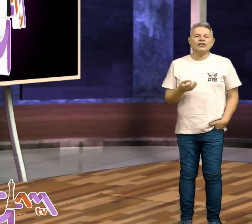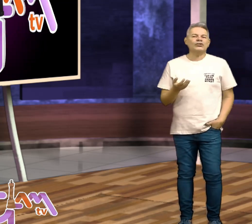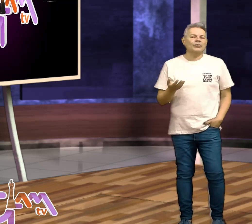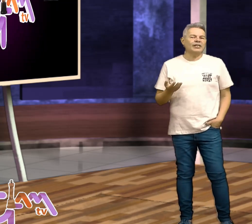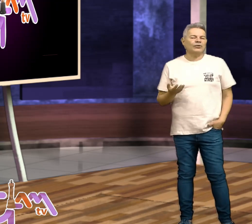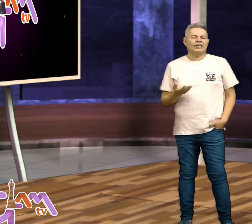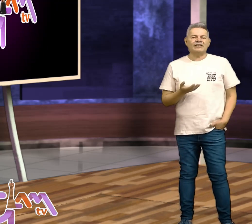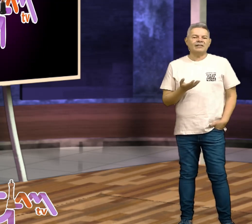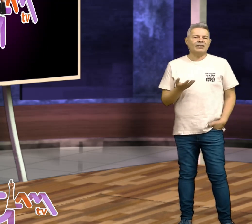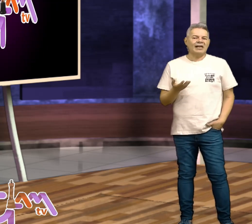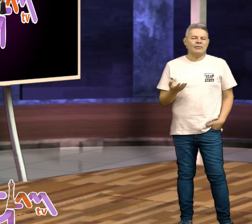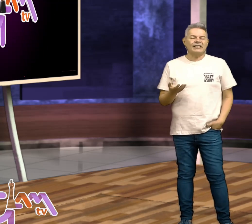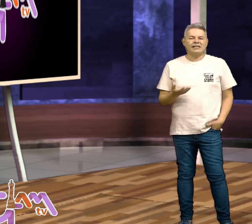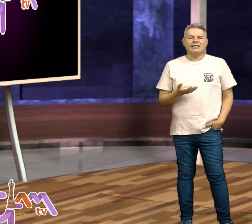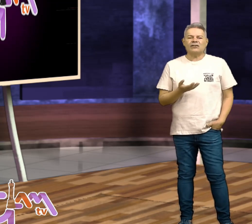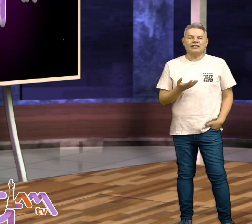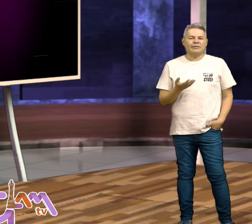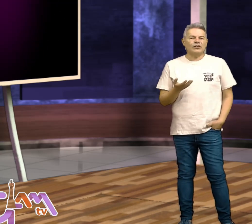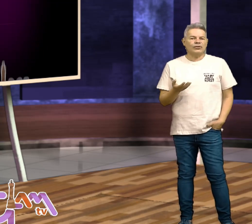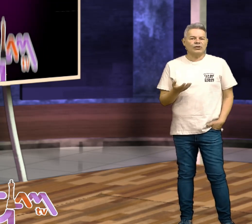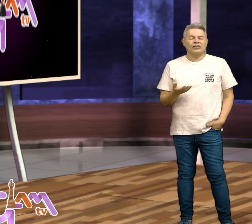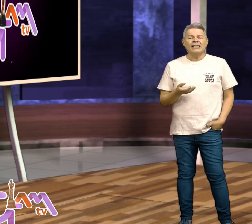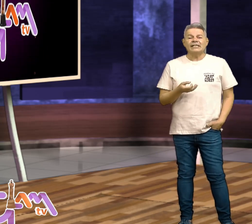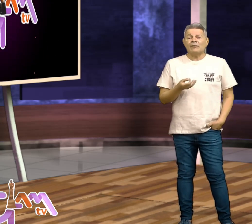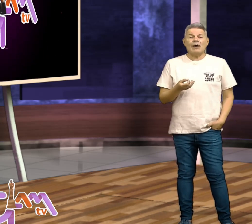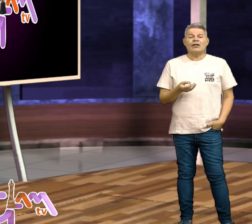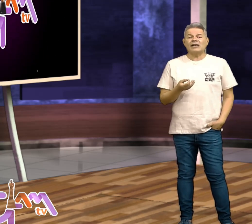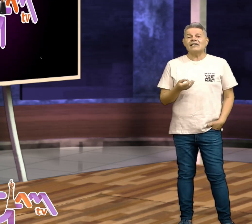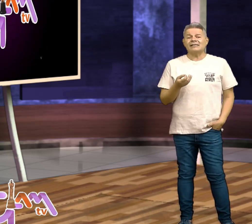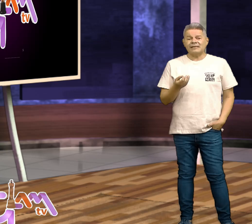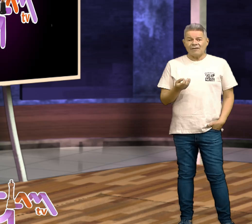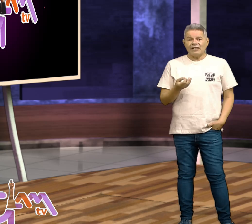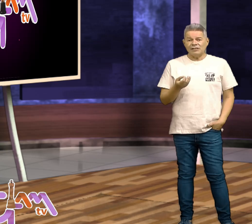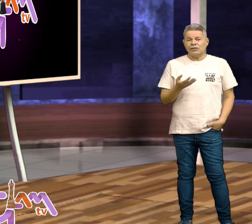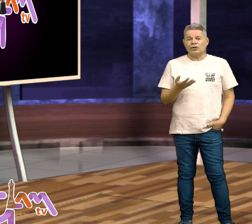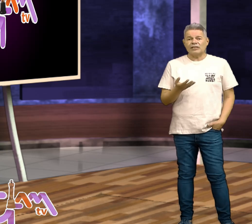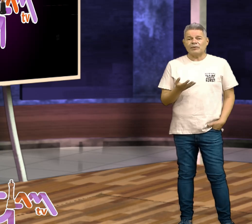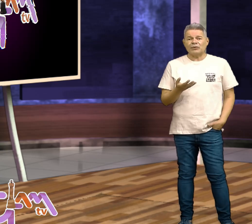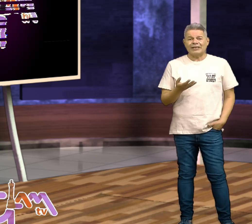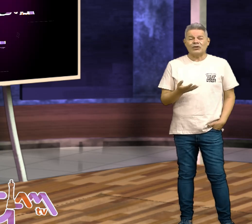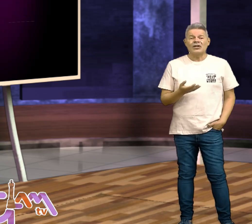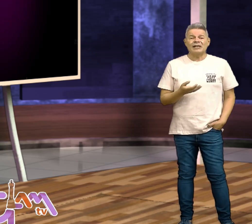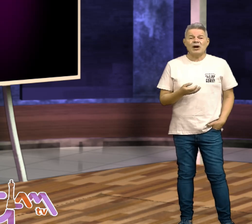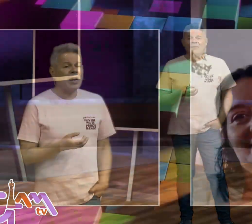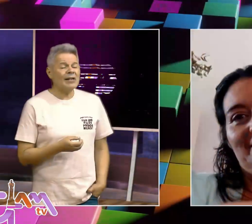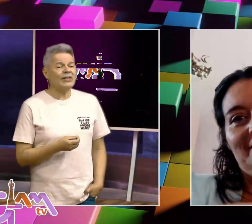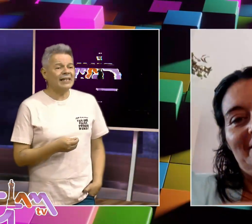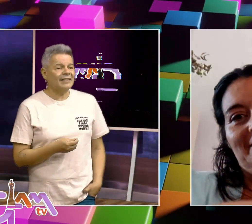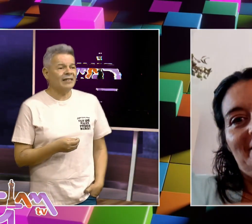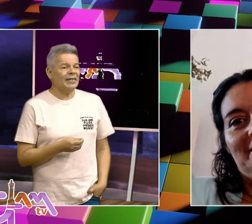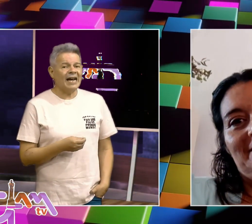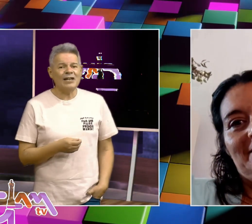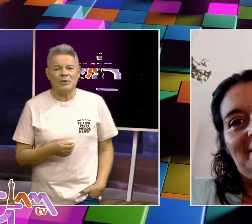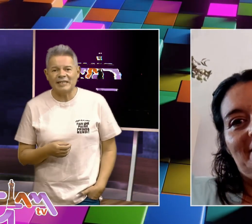hablar un poquito sobre esto que tiene que ver con las lenguas de señas, con el tema de los sordos. Y vamos a hablar con alguien que sabe, in situ, con respecto a esto. Estamos hablando de